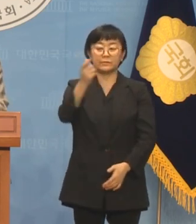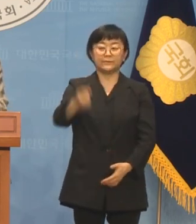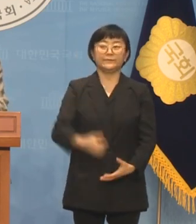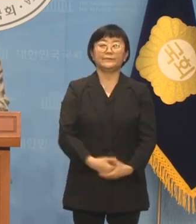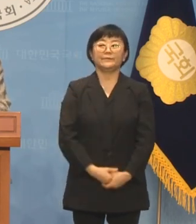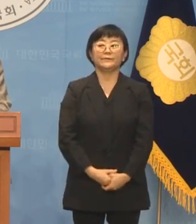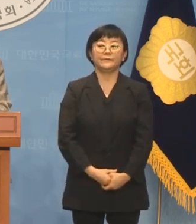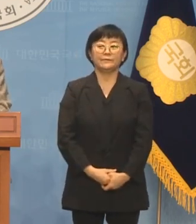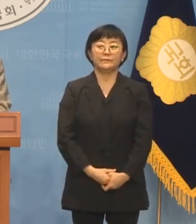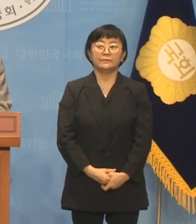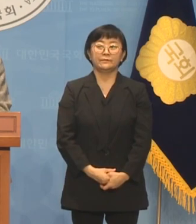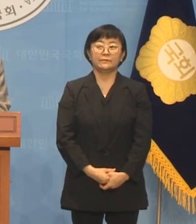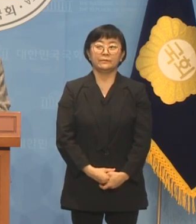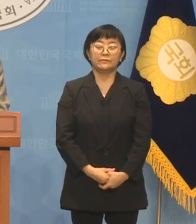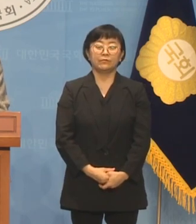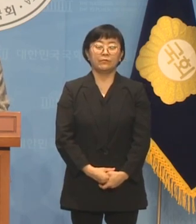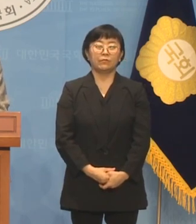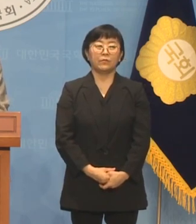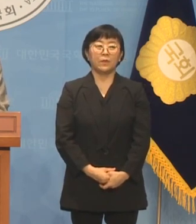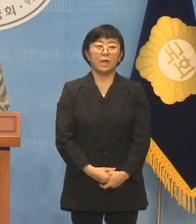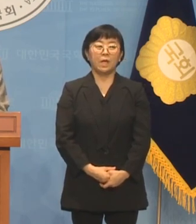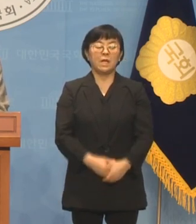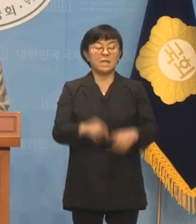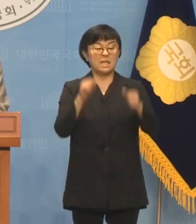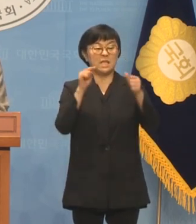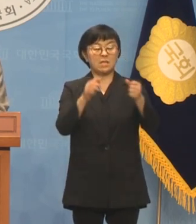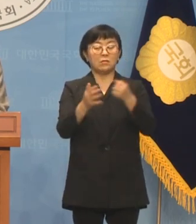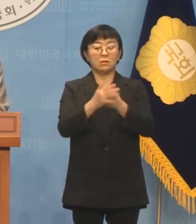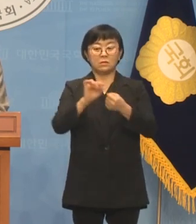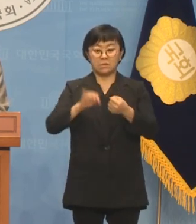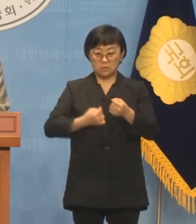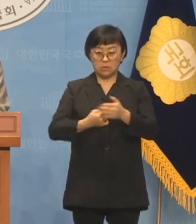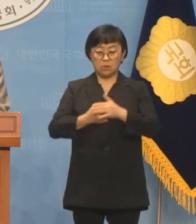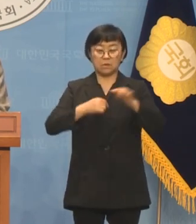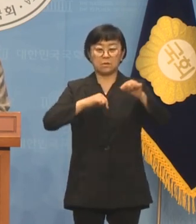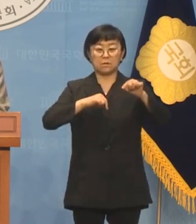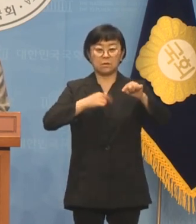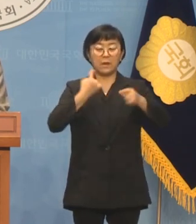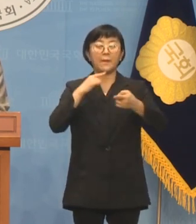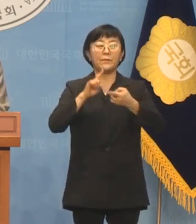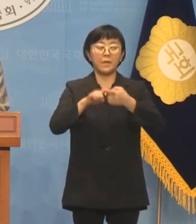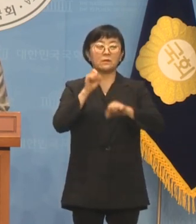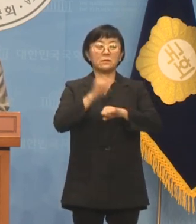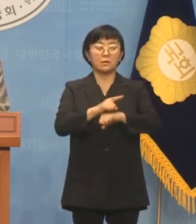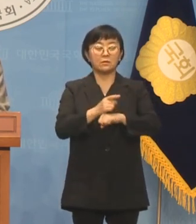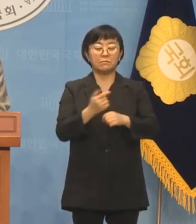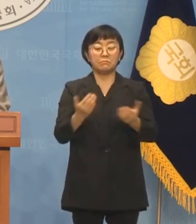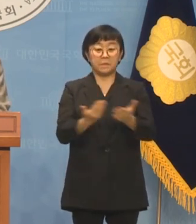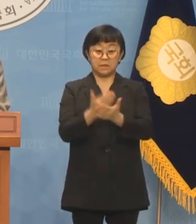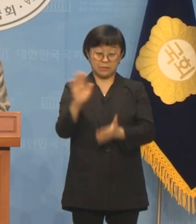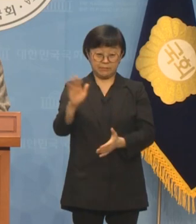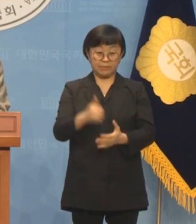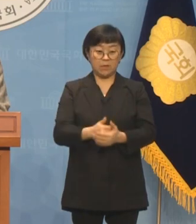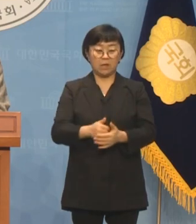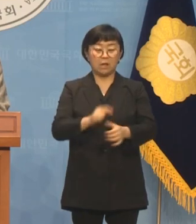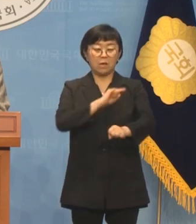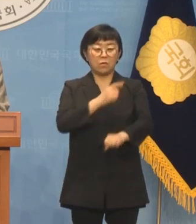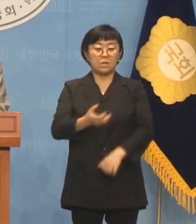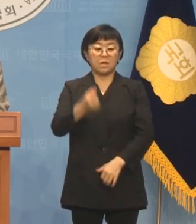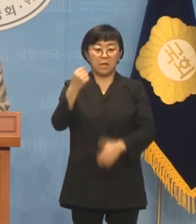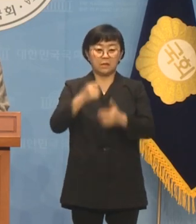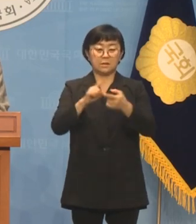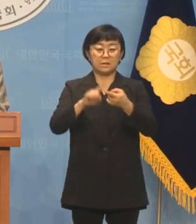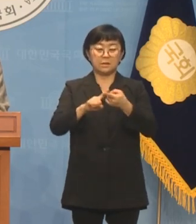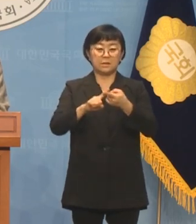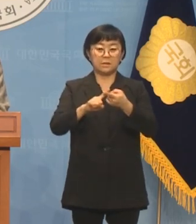싱크로율입니다. 누군가에 대한 지적이 스스로의 정당성을 높여주지는 않습니다. 기득권